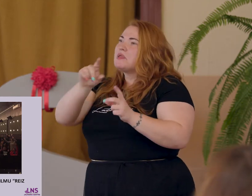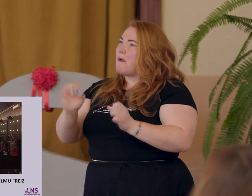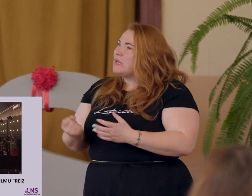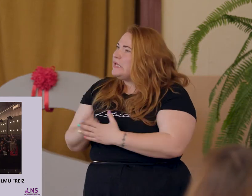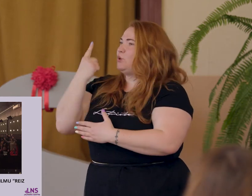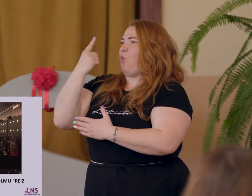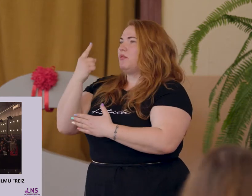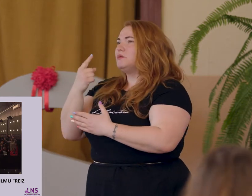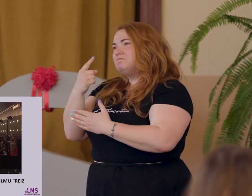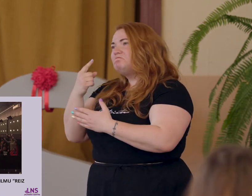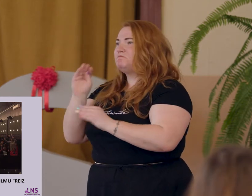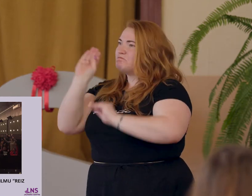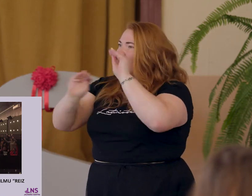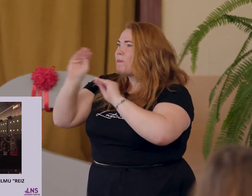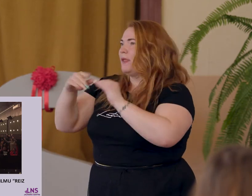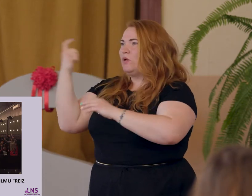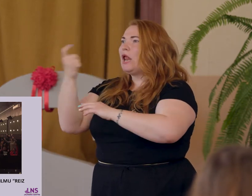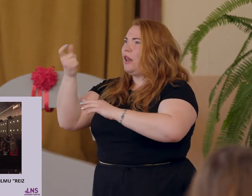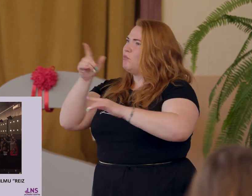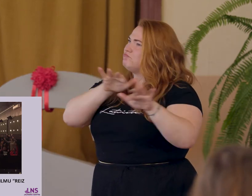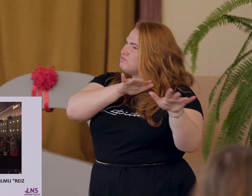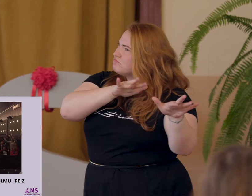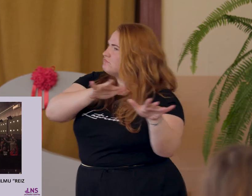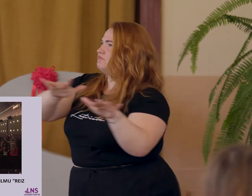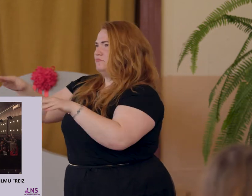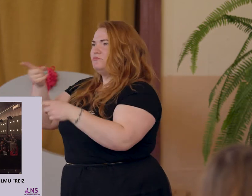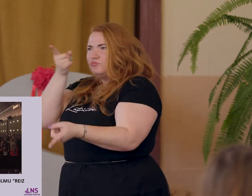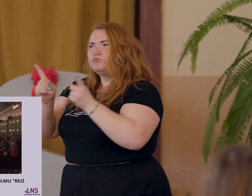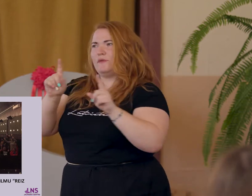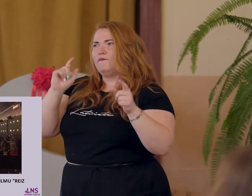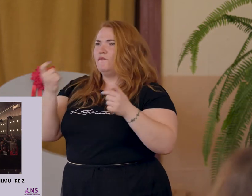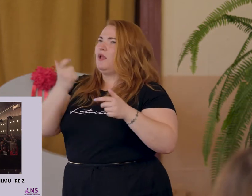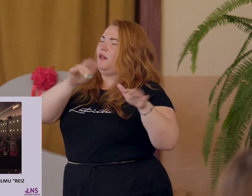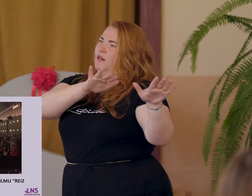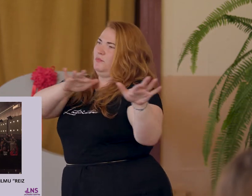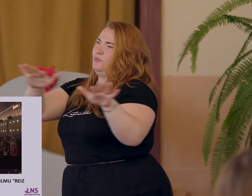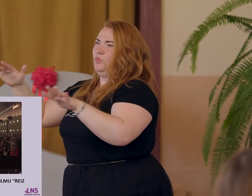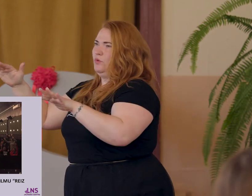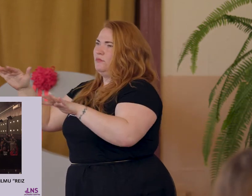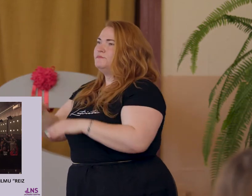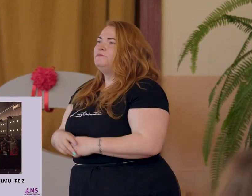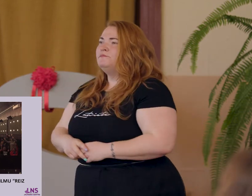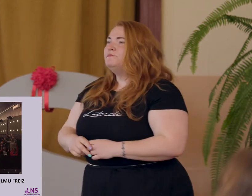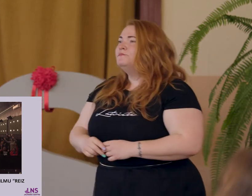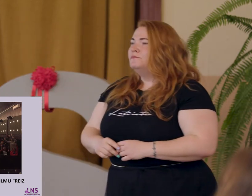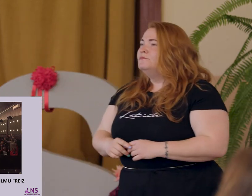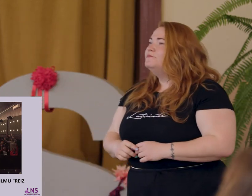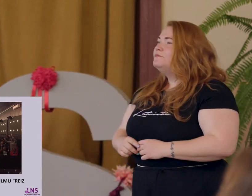lai parādītu, kā viņiem izdevās montēt un arī izveidot filmu to darbību. Kā reāli no sākuma